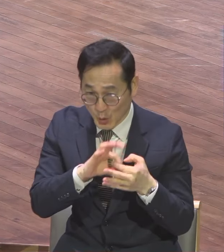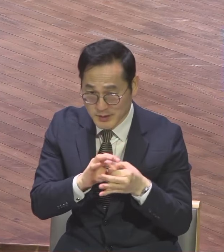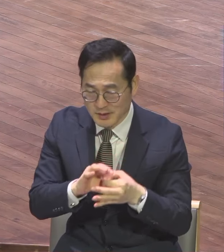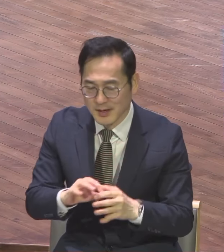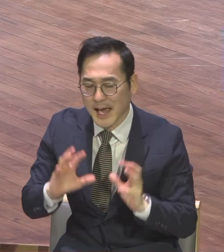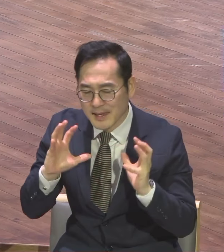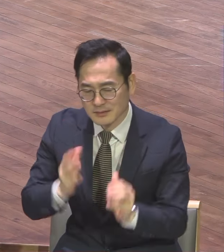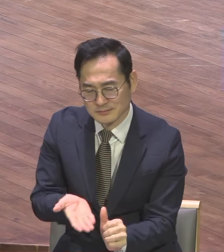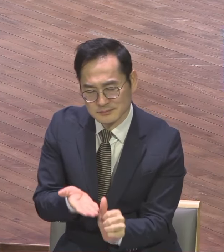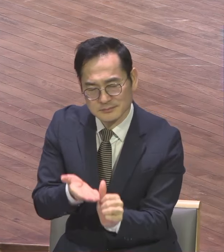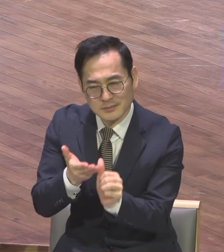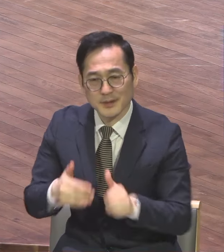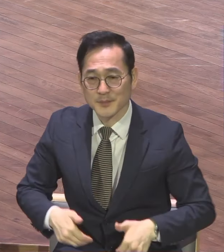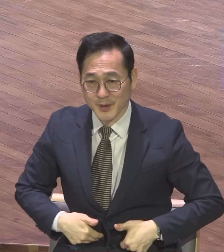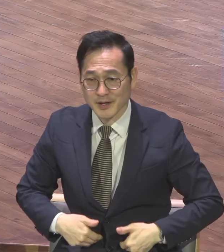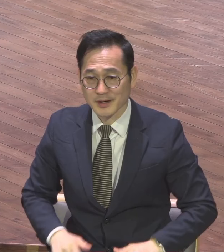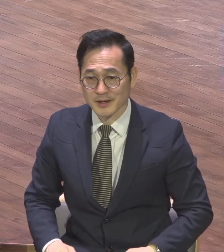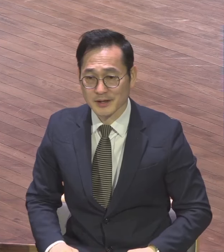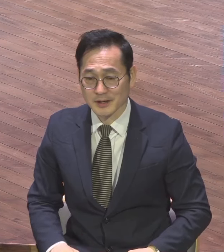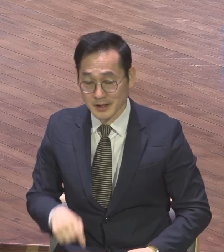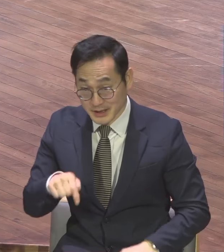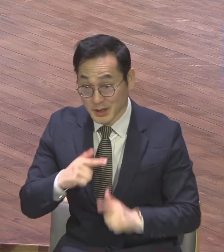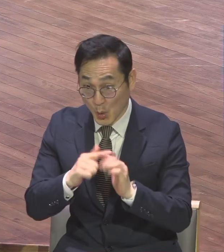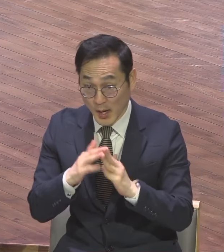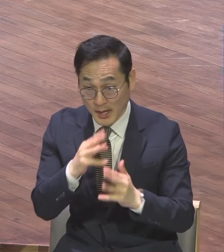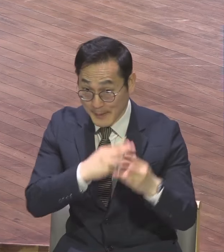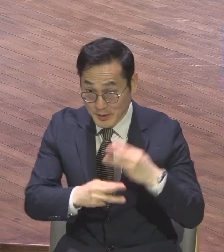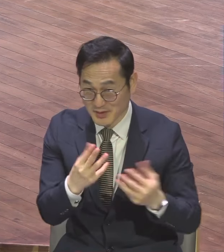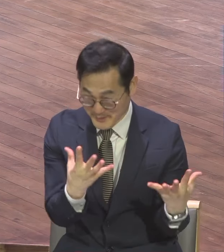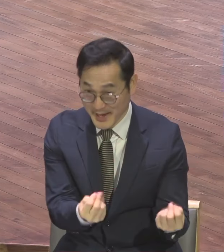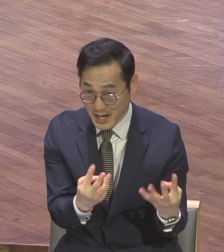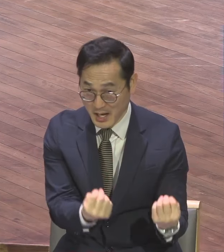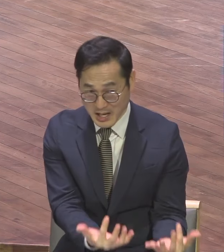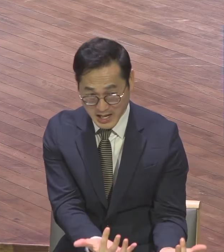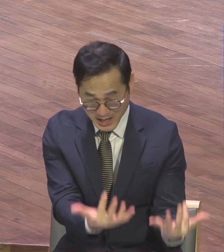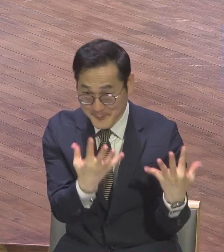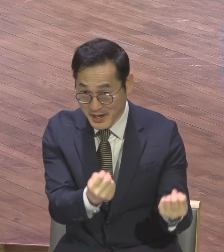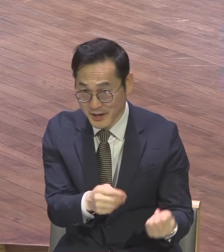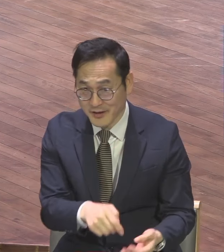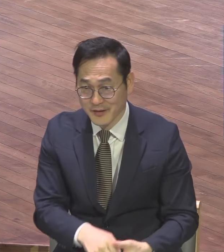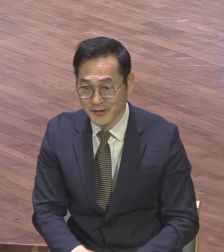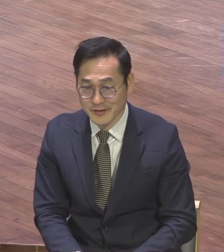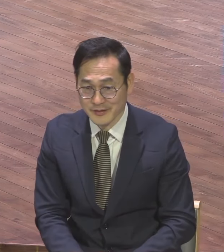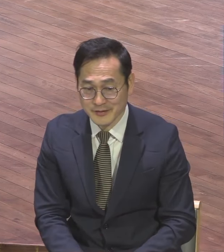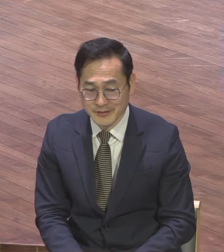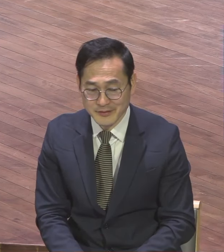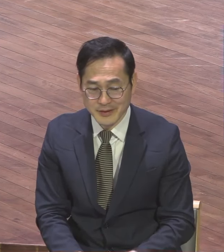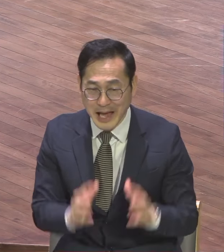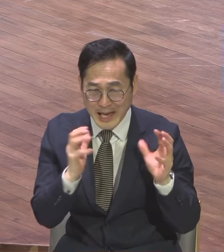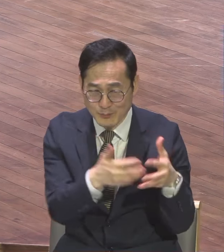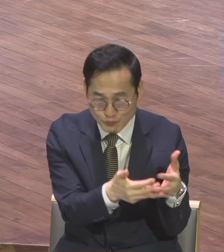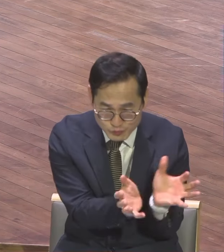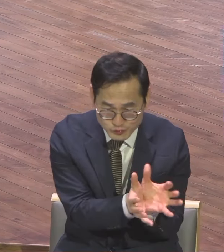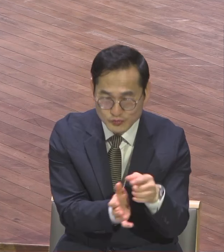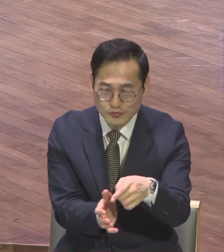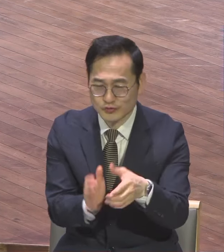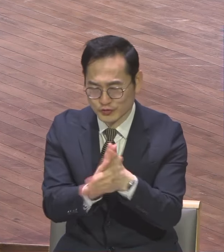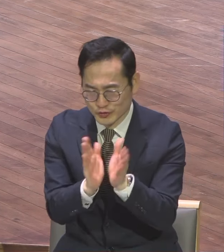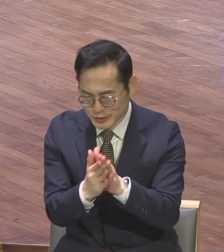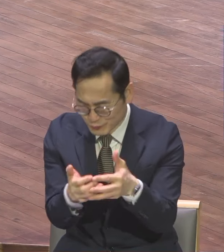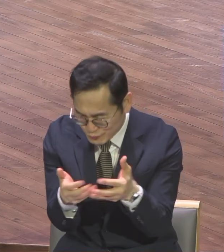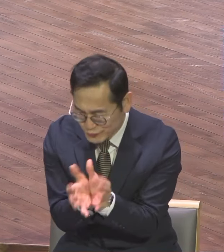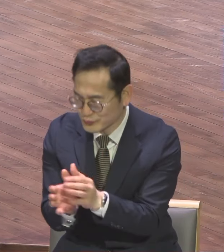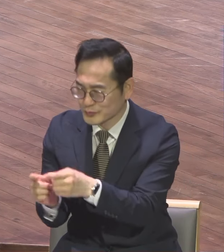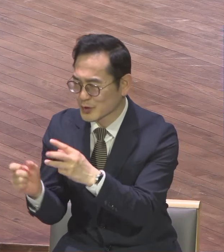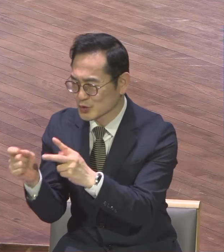하나님 은혜로 우리 교회 렘너트리를 많이 보내주잖아요 지금. 어느 교회가 태아부가 있고 영아부가 있고 유아, 유치, 유년, 소년, 소년,